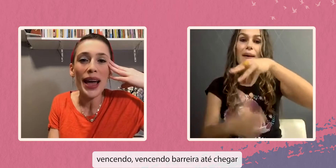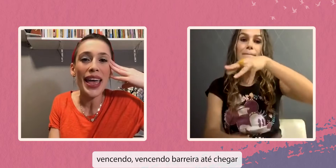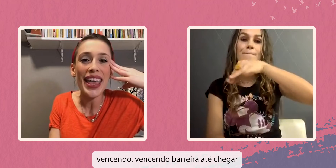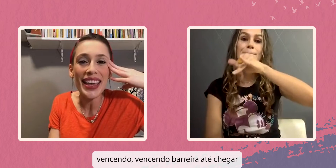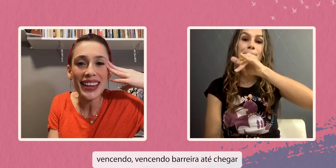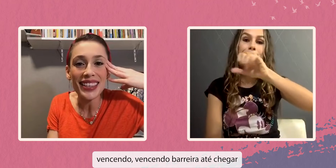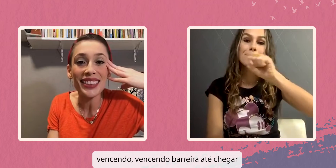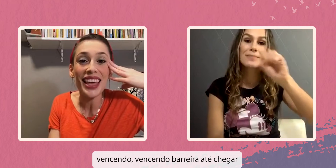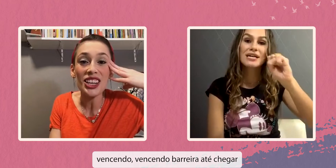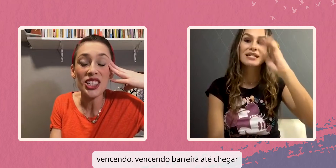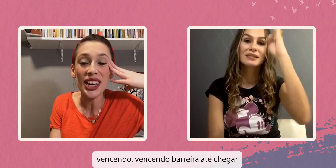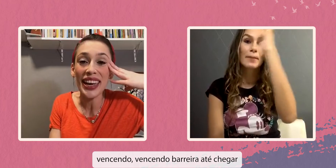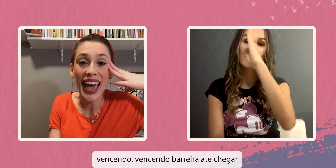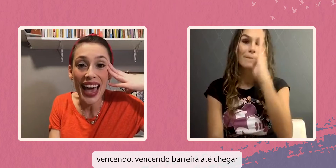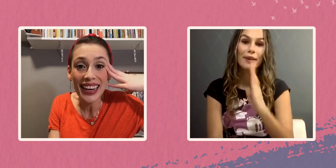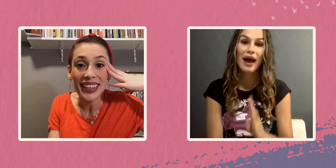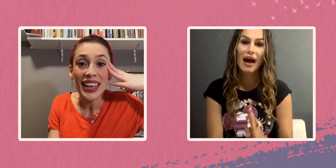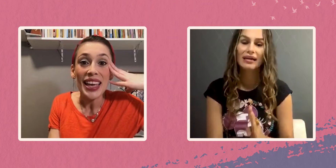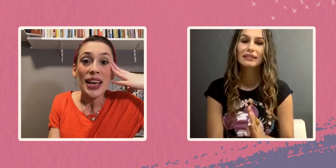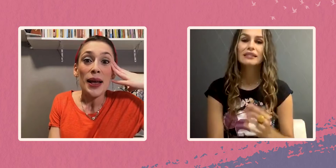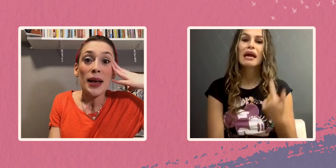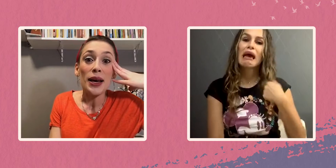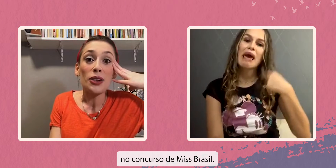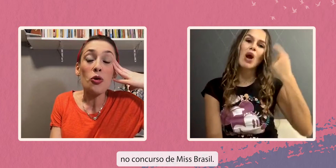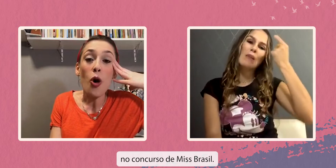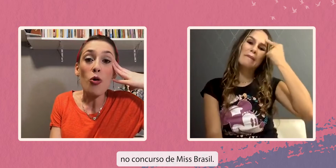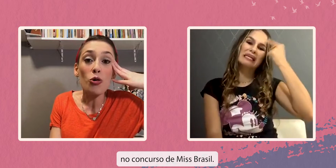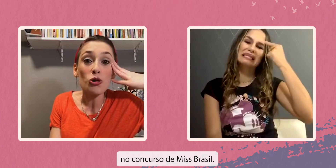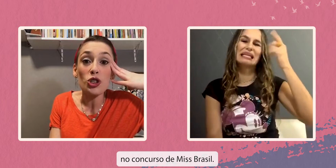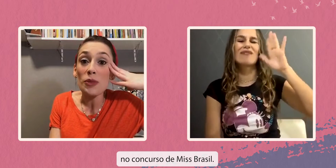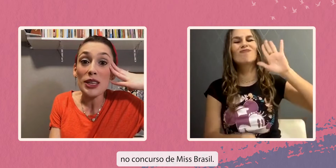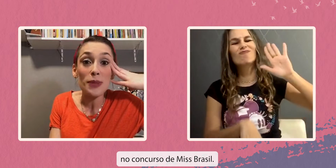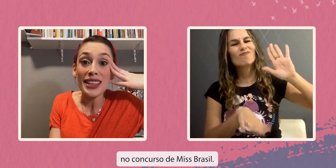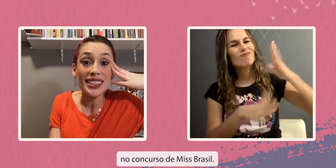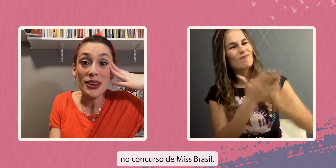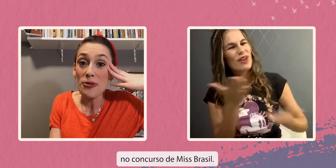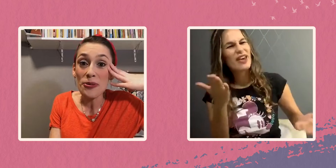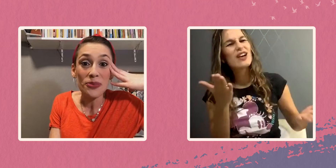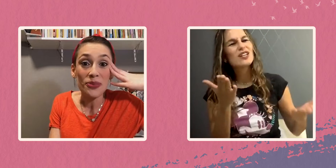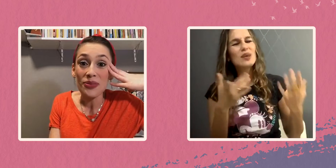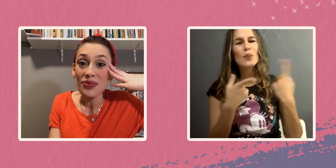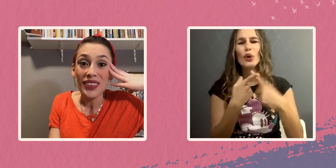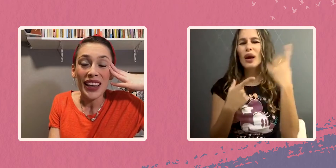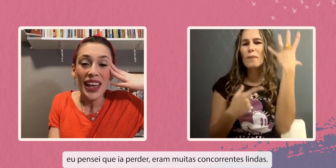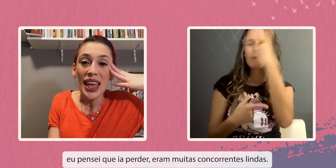vencendo barreiras até chegar num concurso de Miss Brasil.